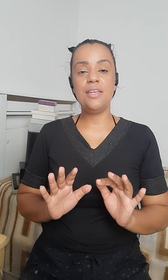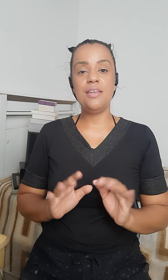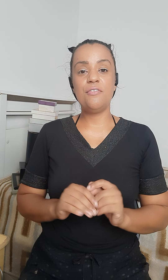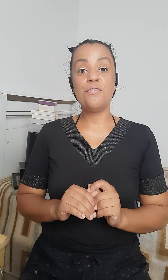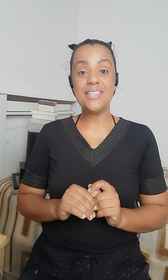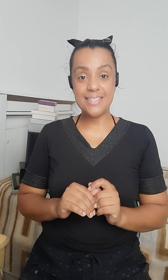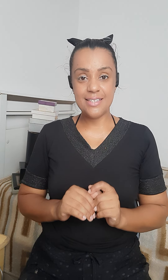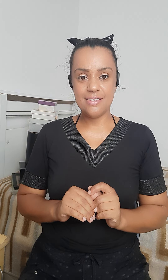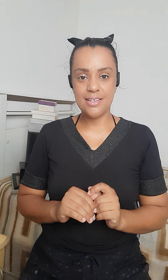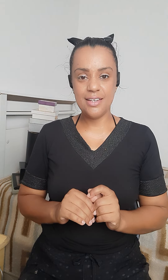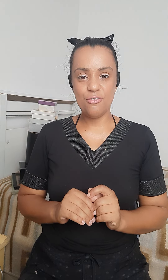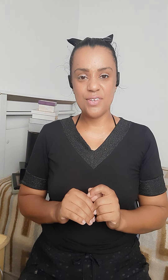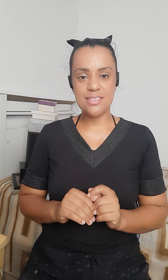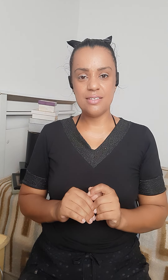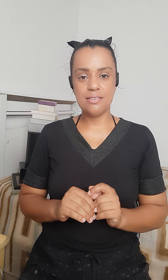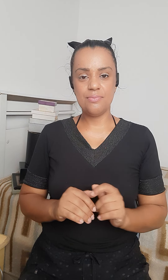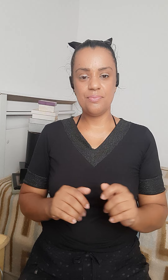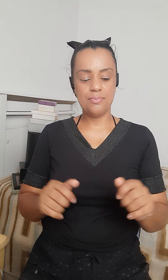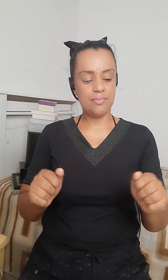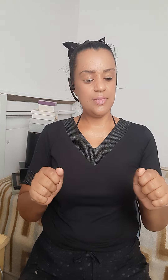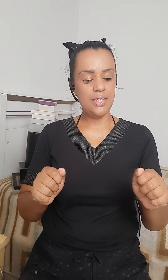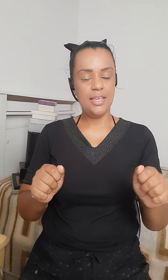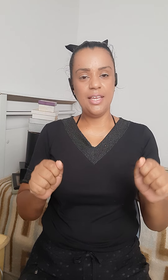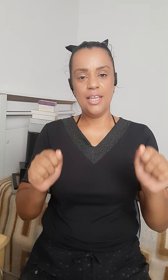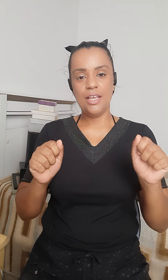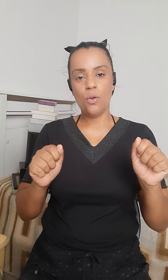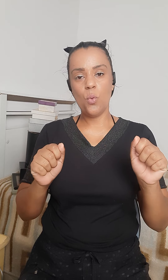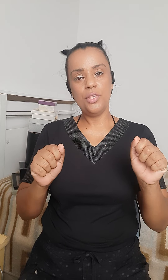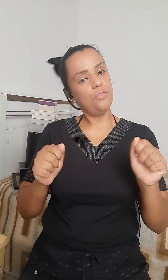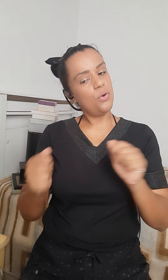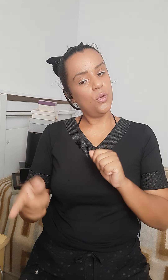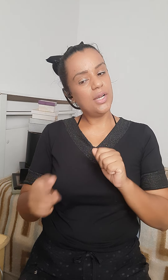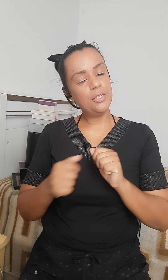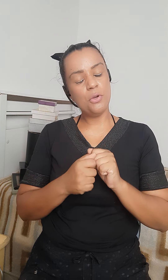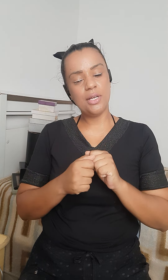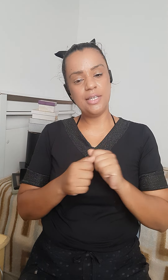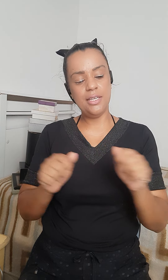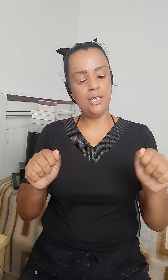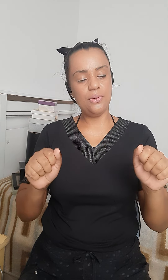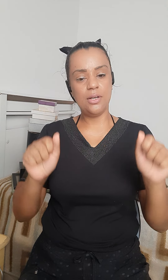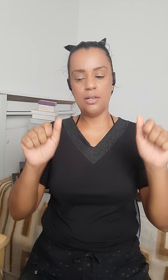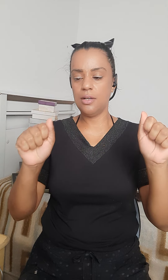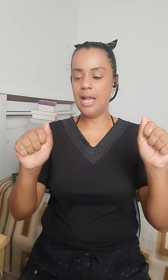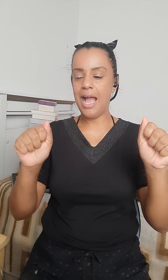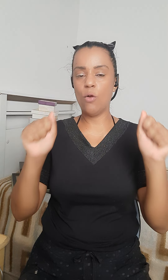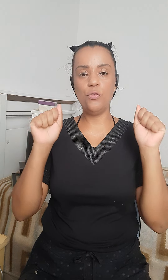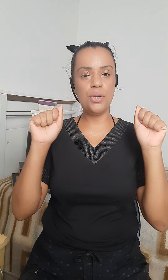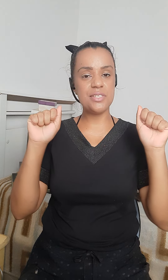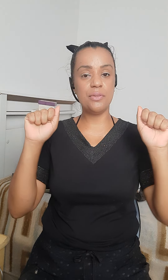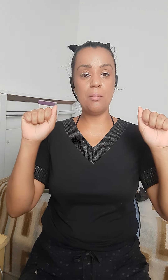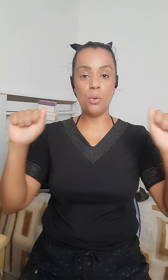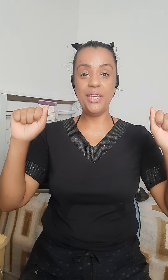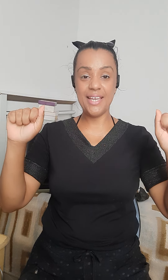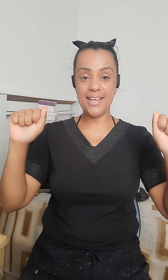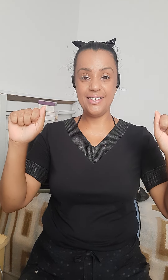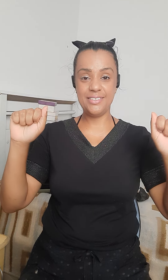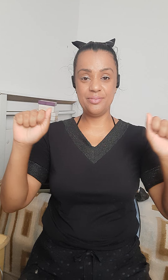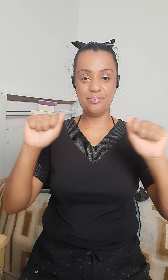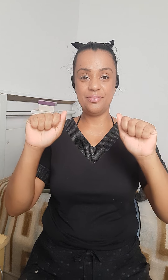de fazer, né? Fazer. Quando eu for colocar no meu caderninho, ó, a configuração da mão em A,